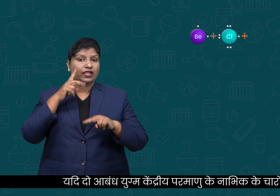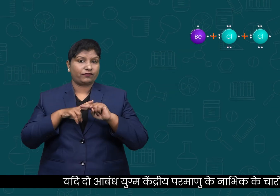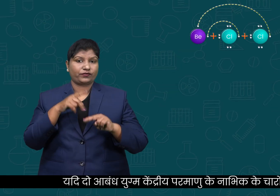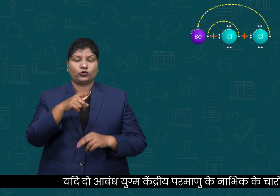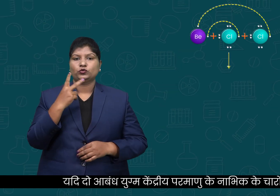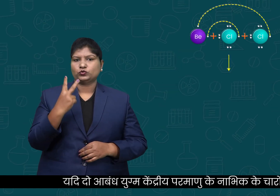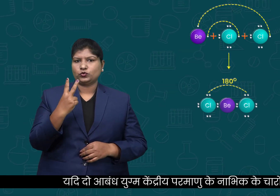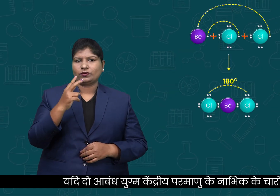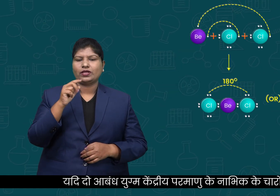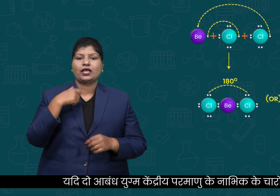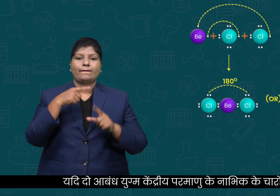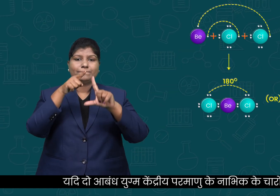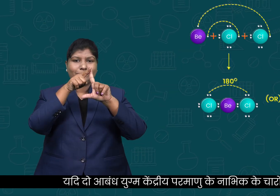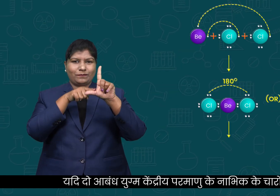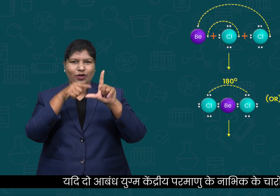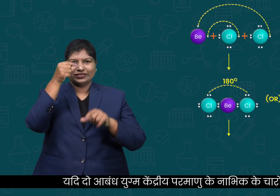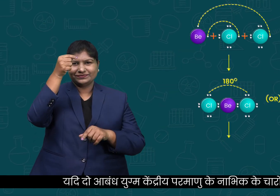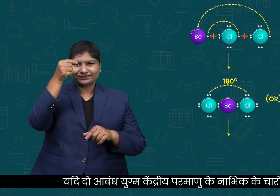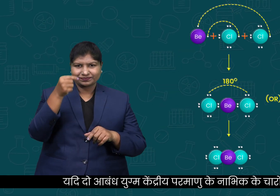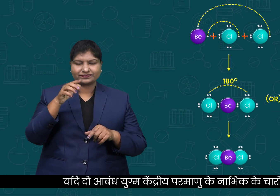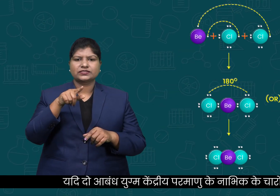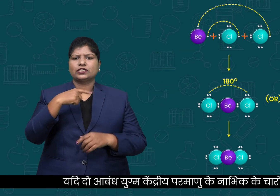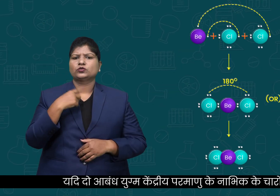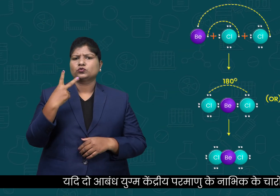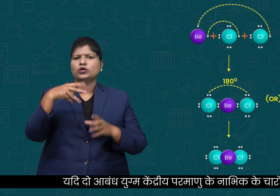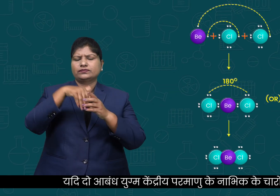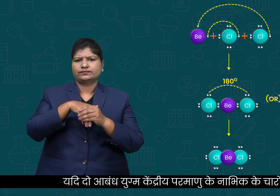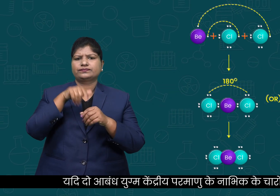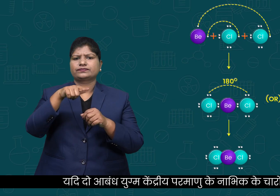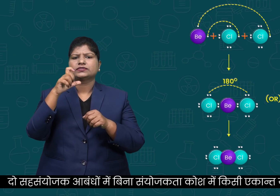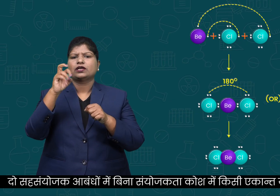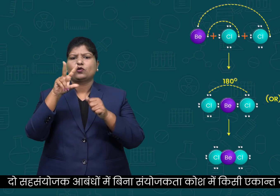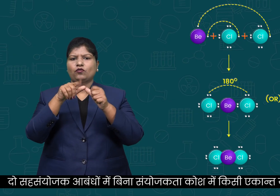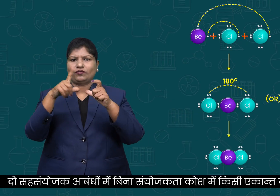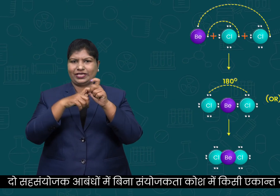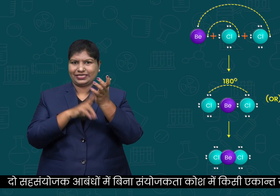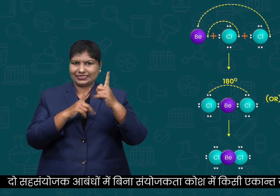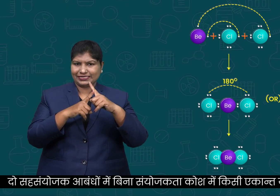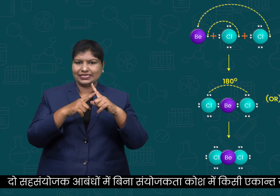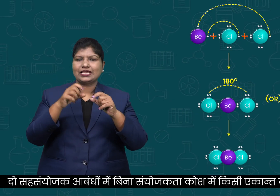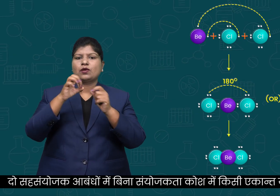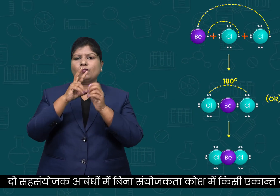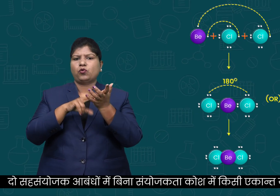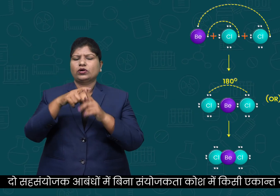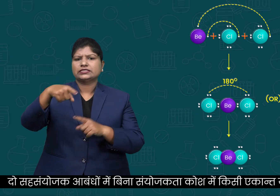संबंध युग्म केंद्रीय परमाणु के नाभिक के चारों ओर सहसंयोजक आबंधों के